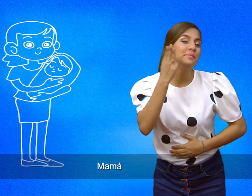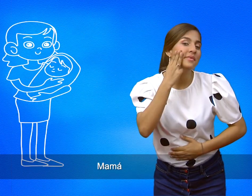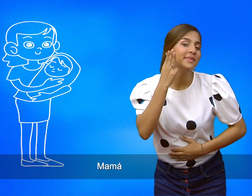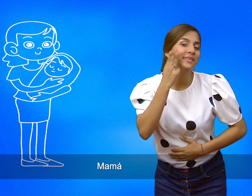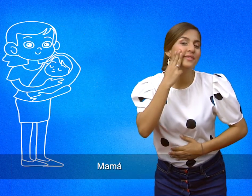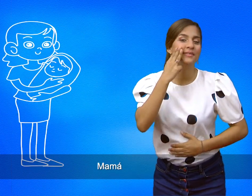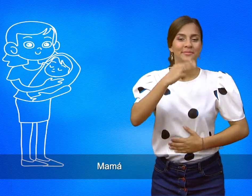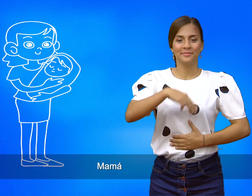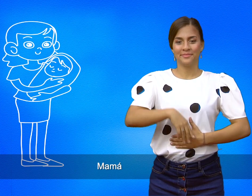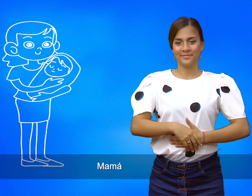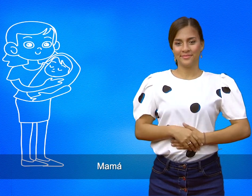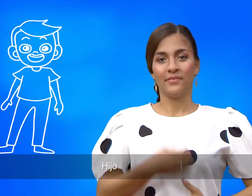Mamá.